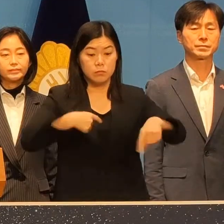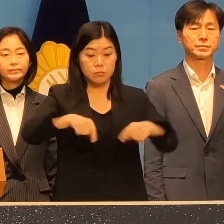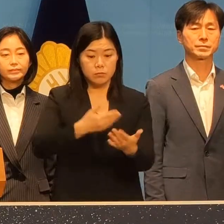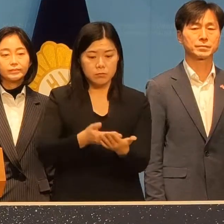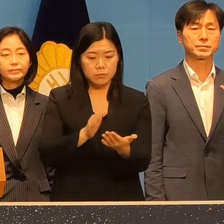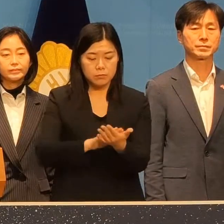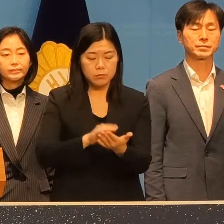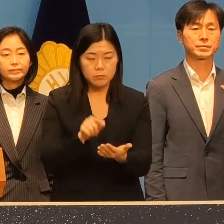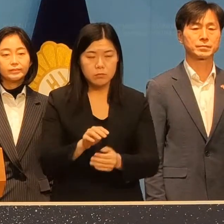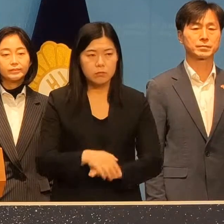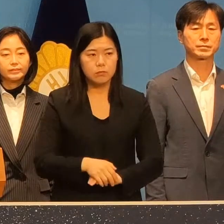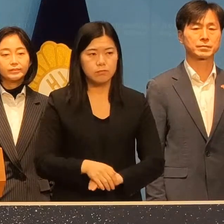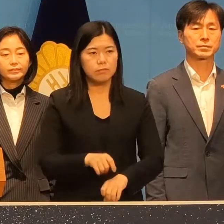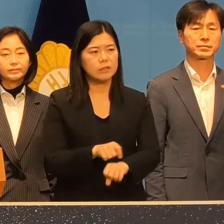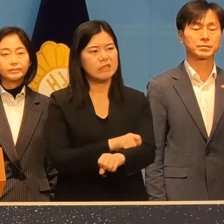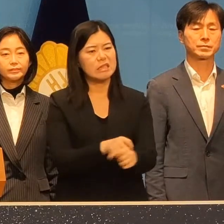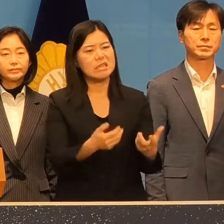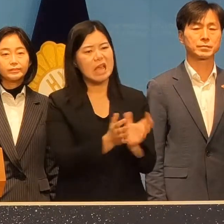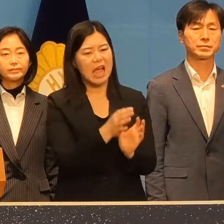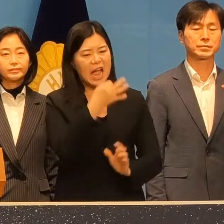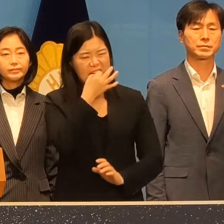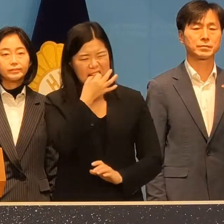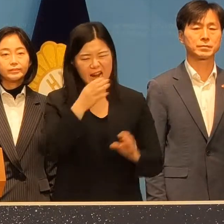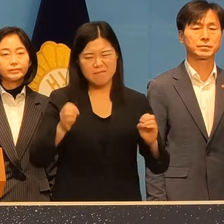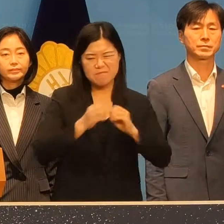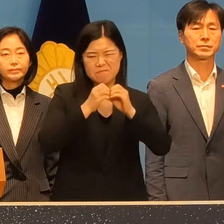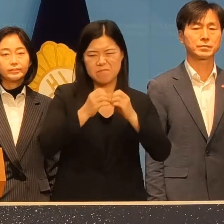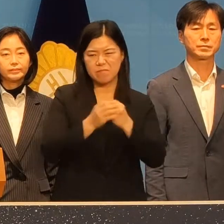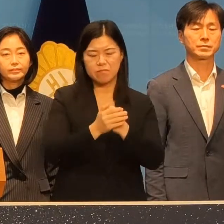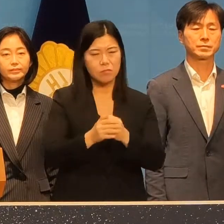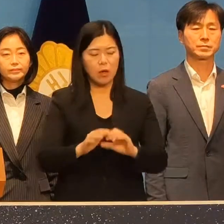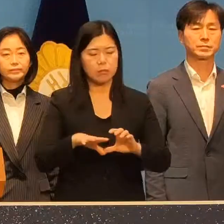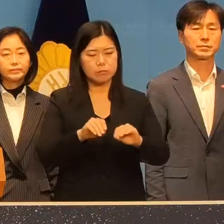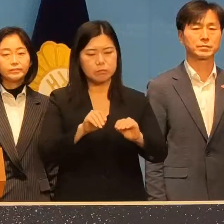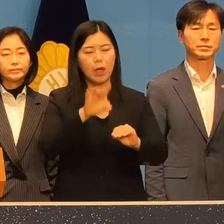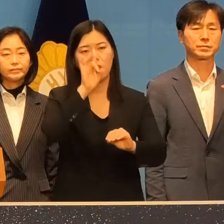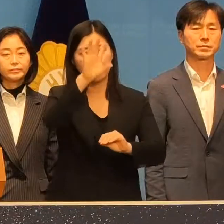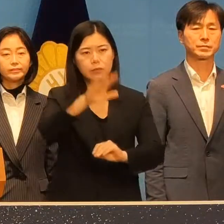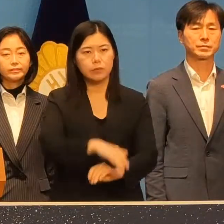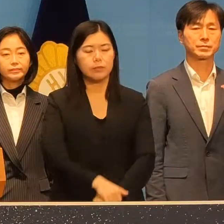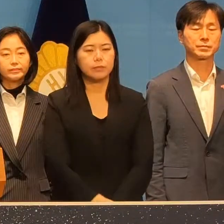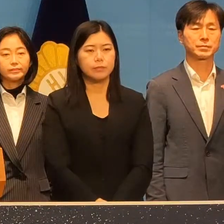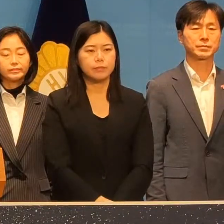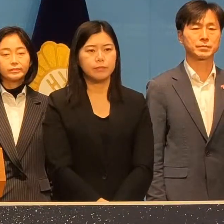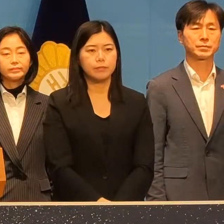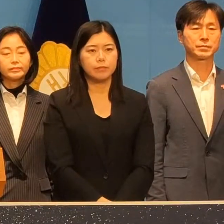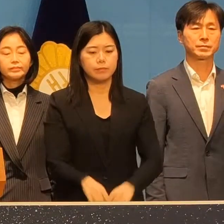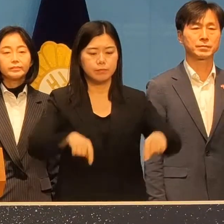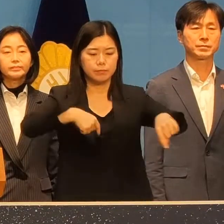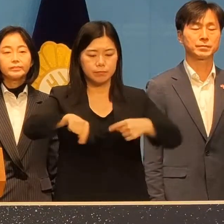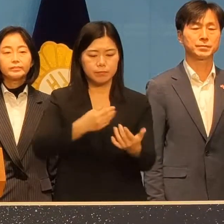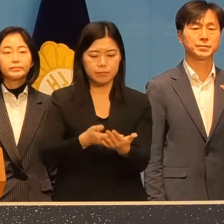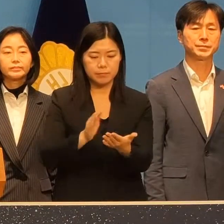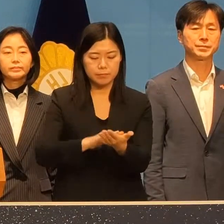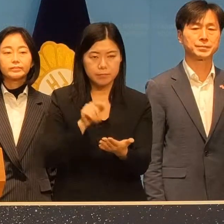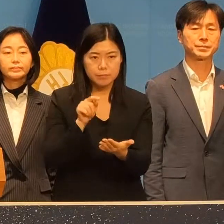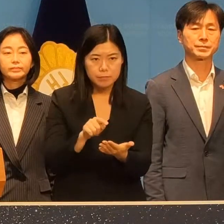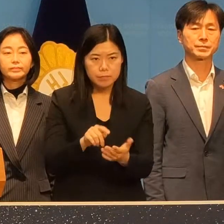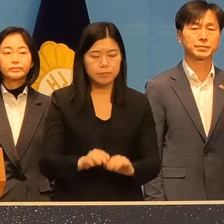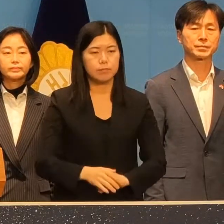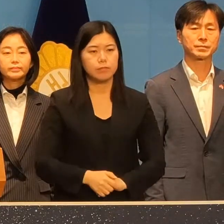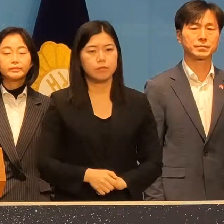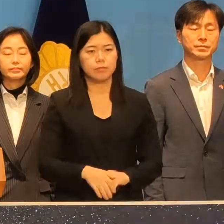정치개혁은 특정 정당의 이해관계로 멈출 수 있는 과제가 아닙니다. 정치개혁은